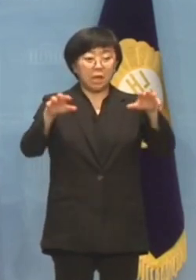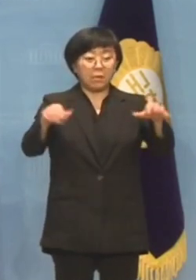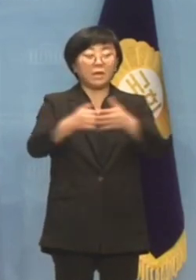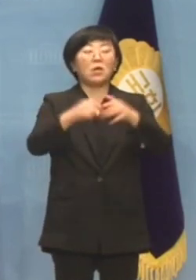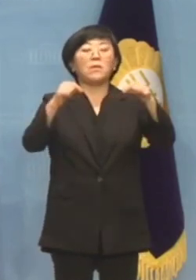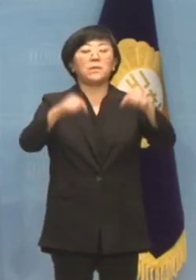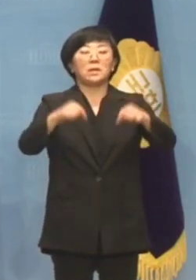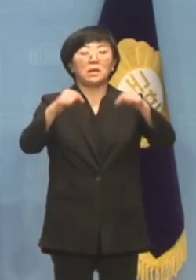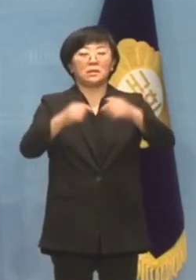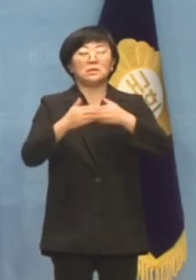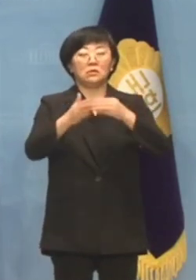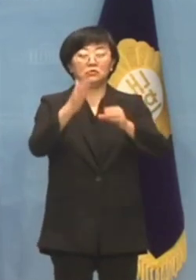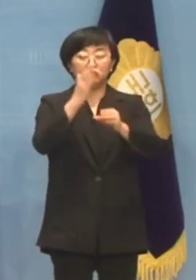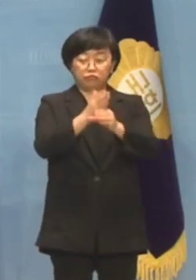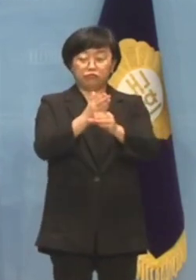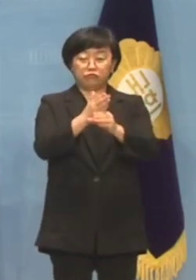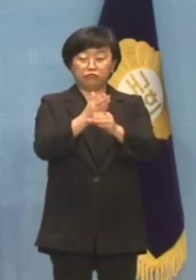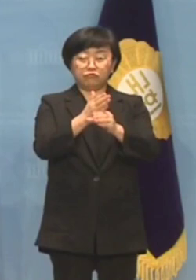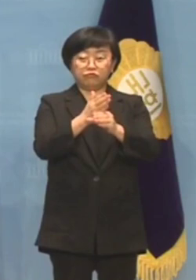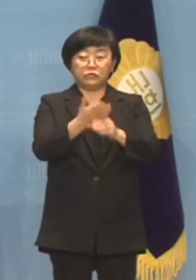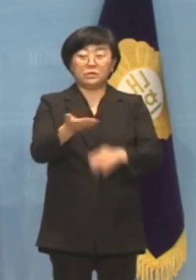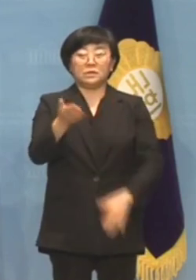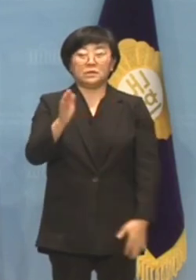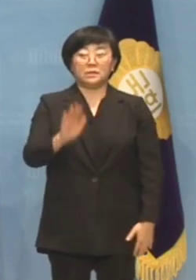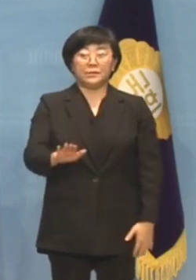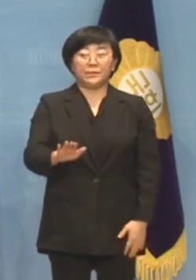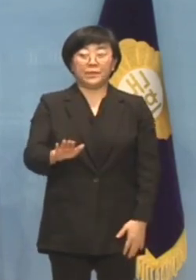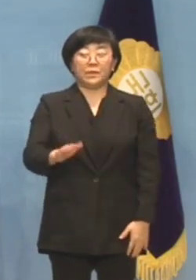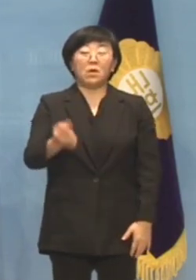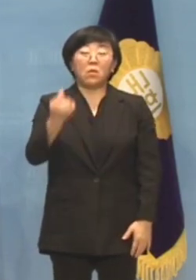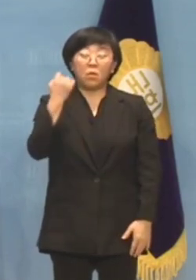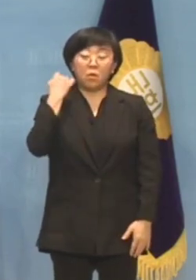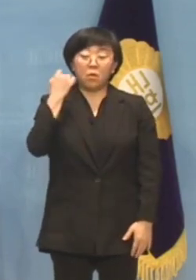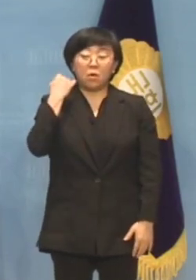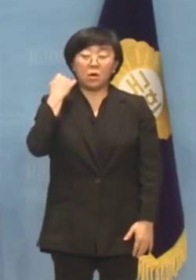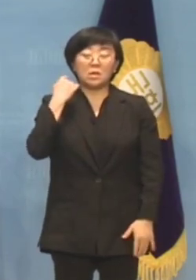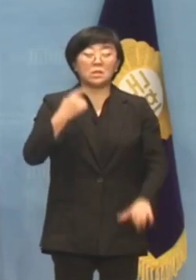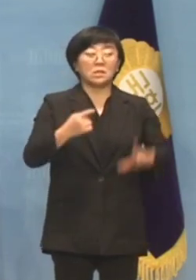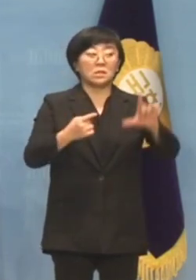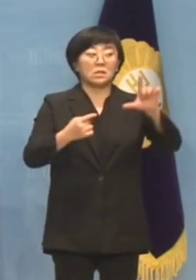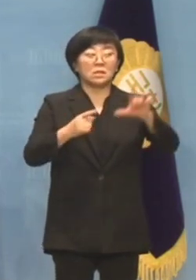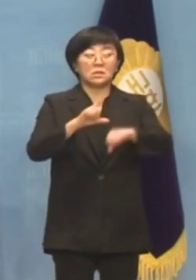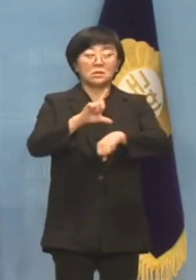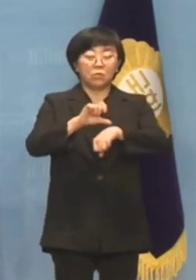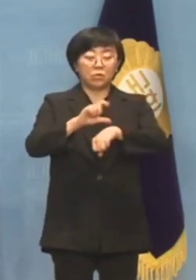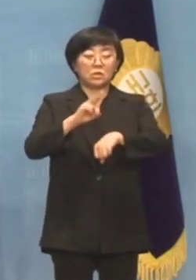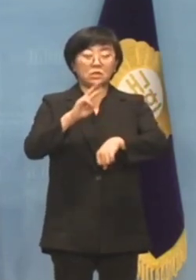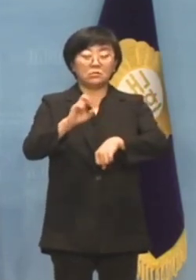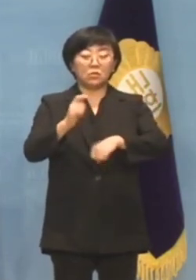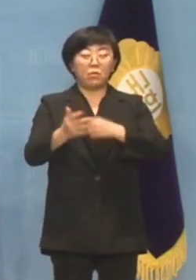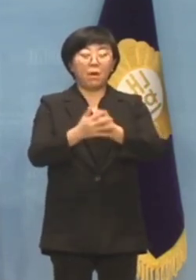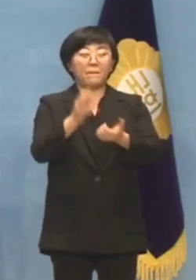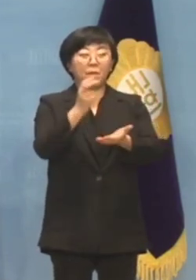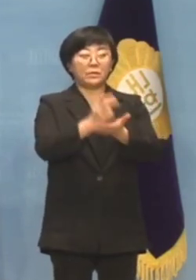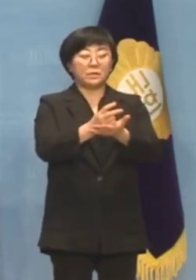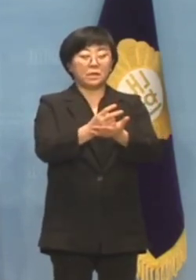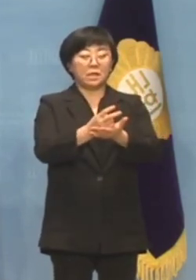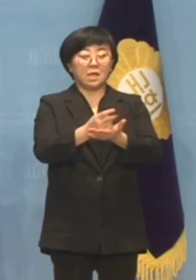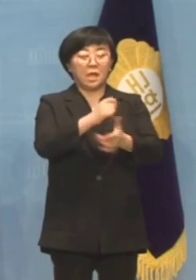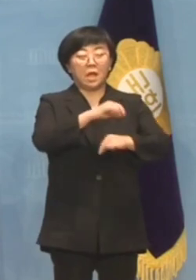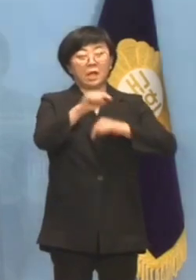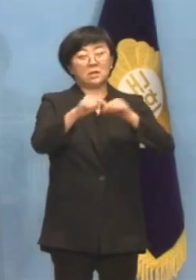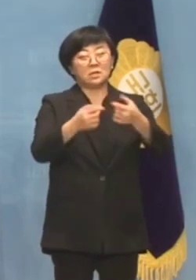협의가 진행되고 있는 상황 중이었음에도 어제 15시 26분에 법사위